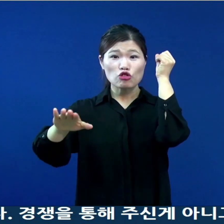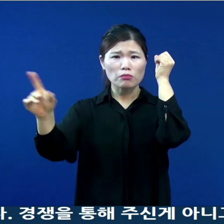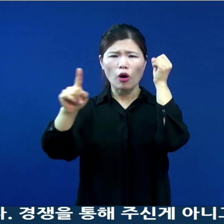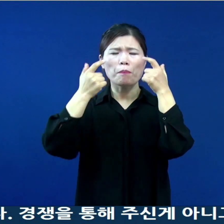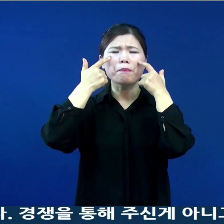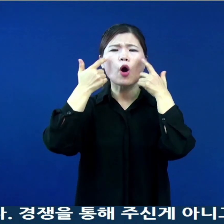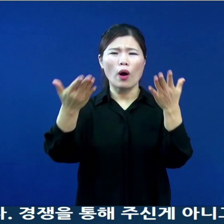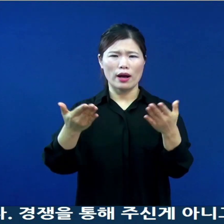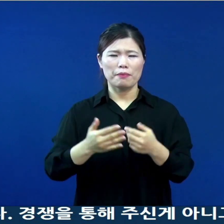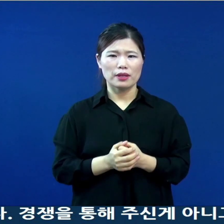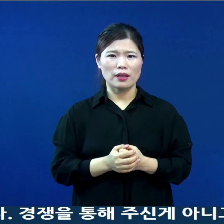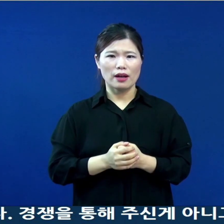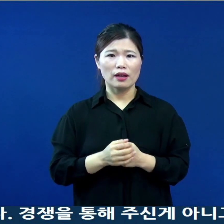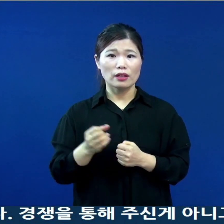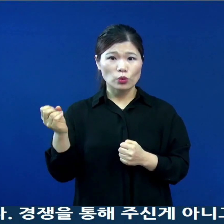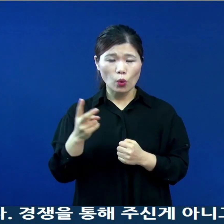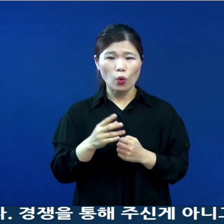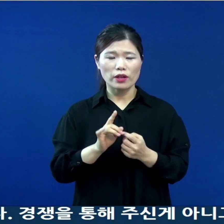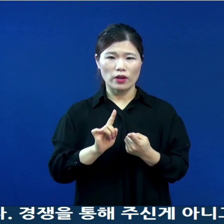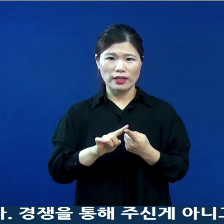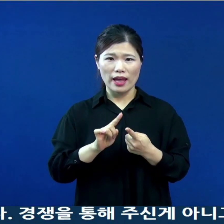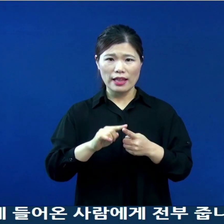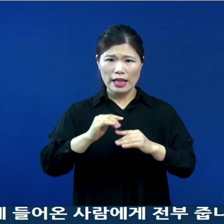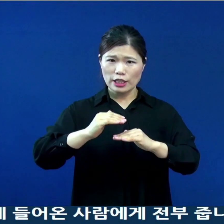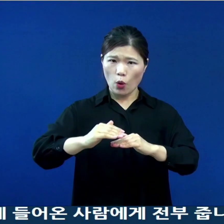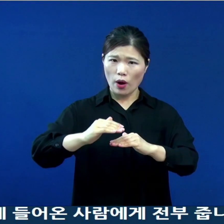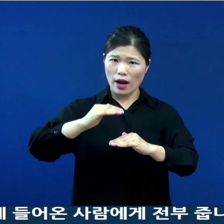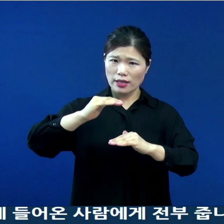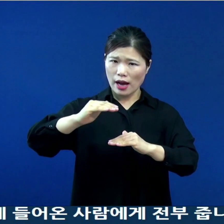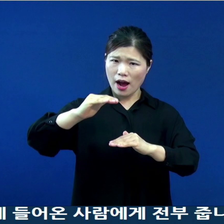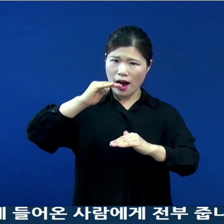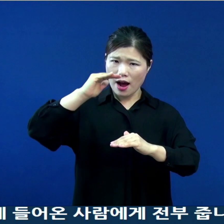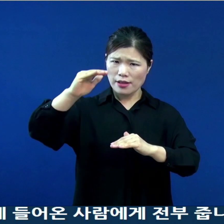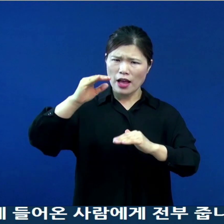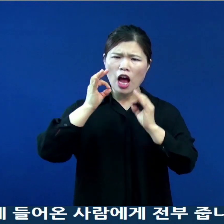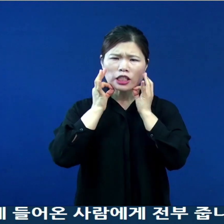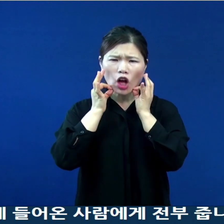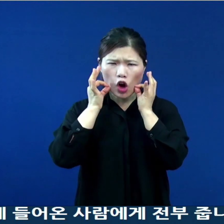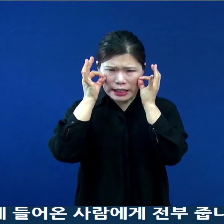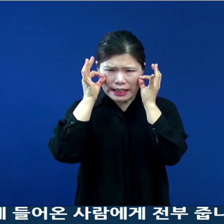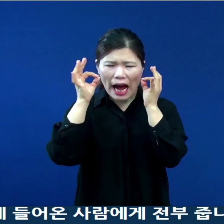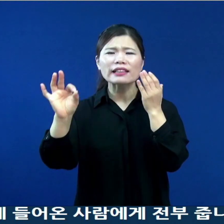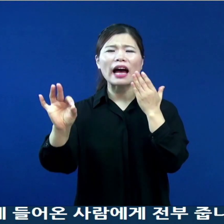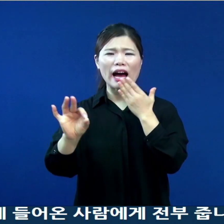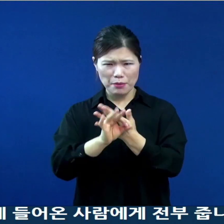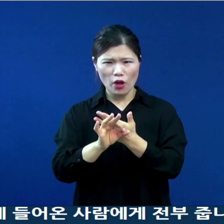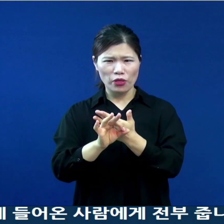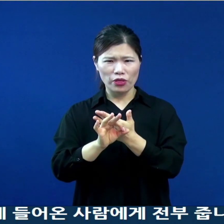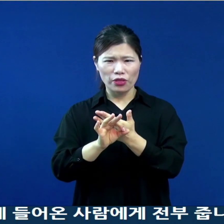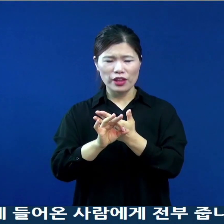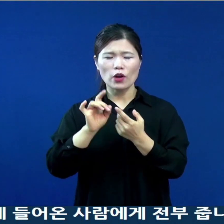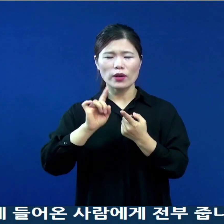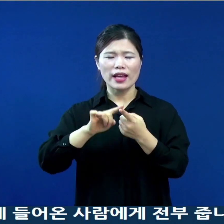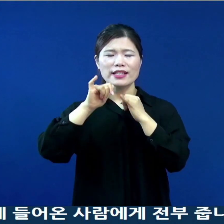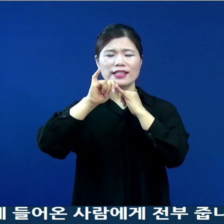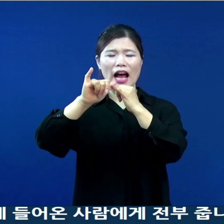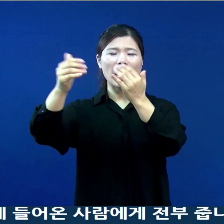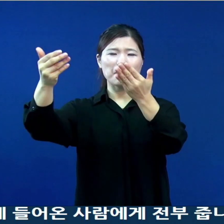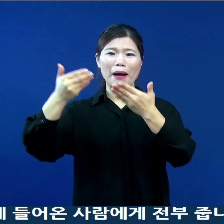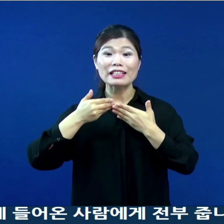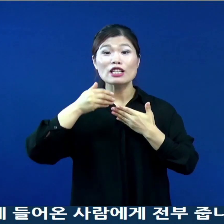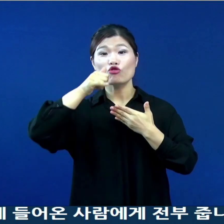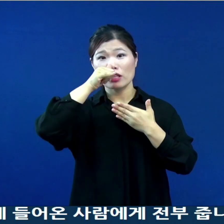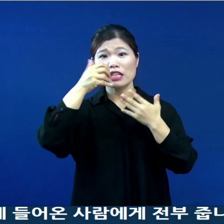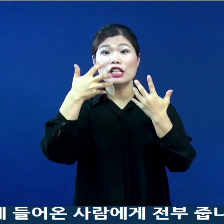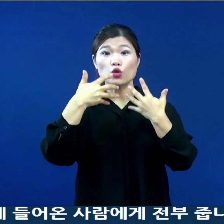그리고 우리가 한 단계 한 단계 정확하게 성실하게 따라만 가면 그 상을 받을 수 있는